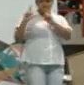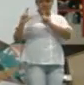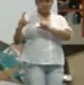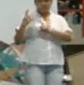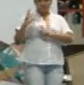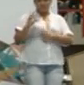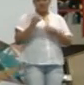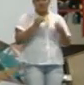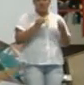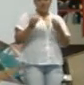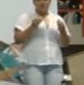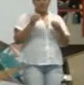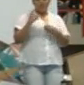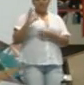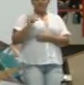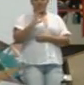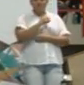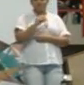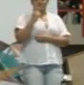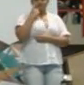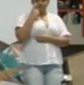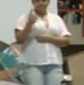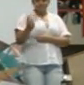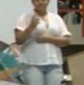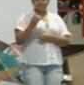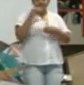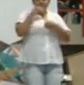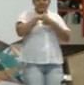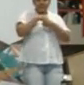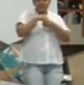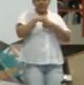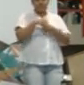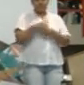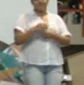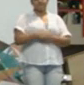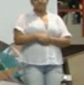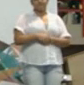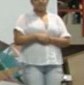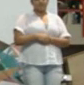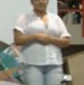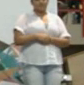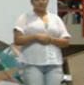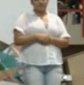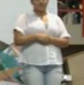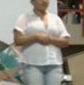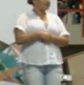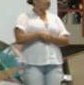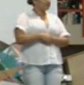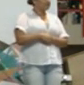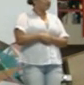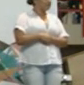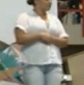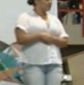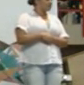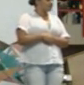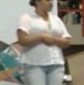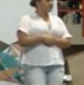observar como é que é a estrutura, né? Eles têm uma capa de proteína com... Oi.